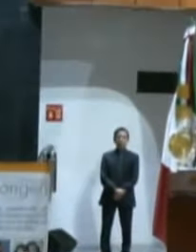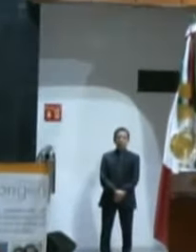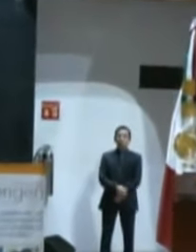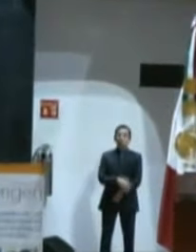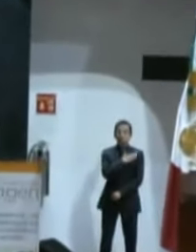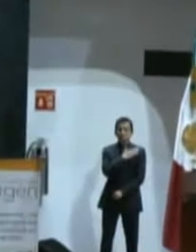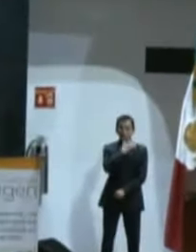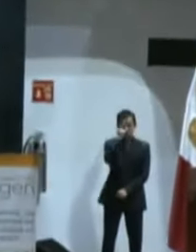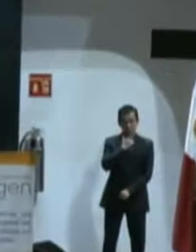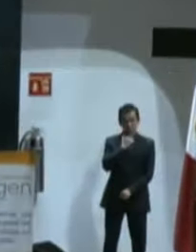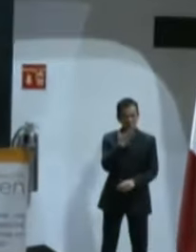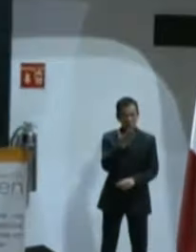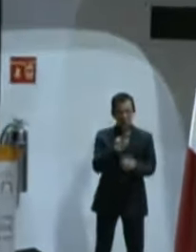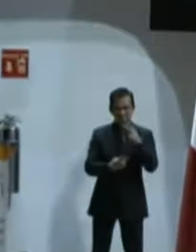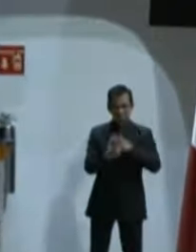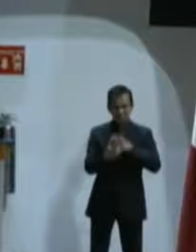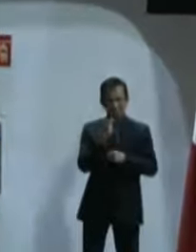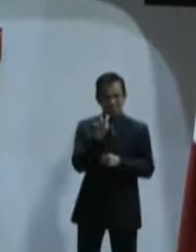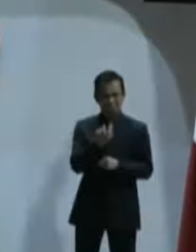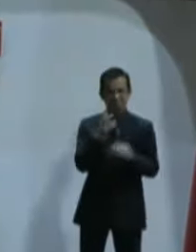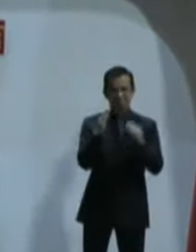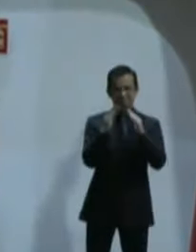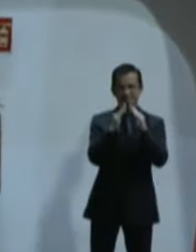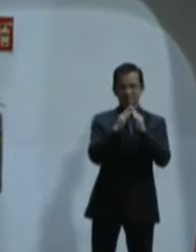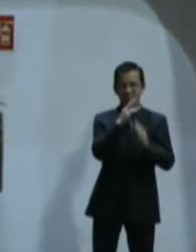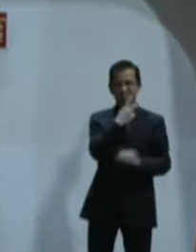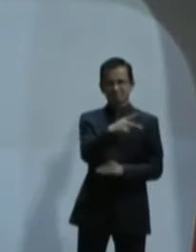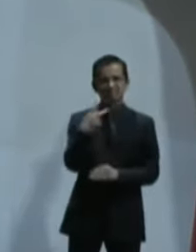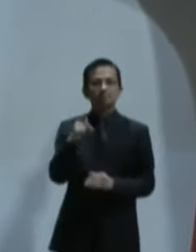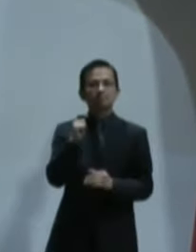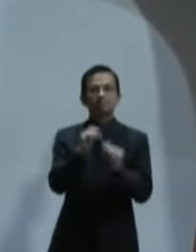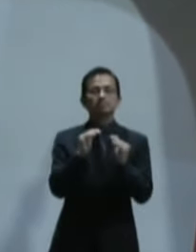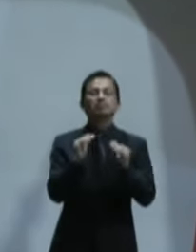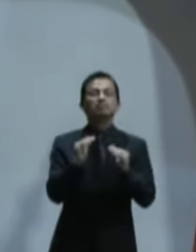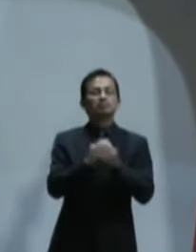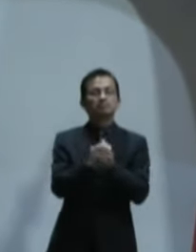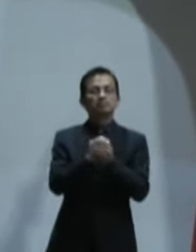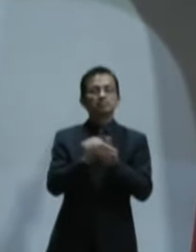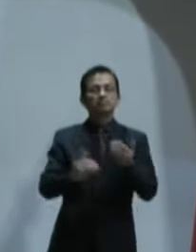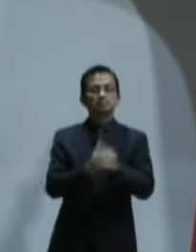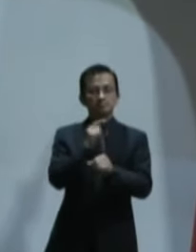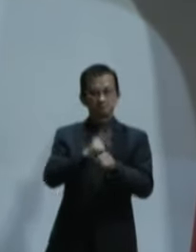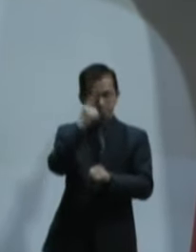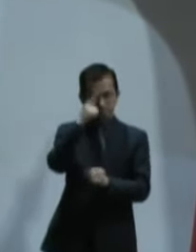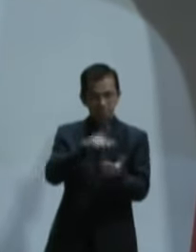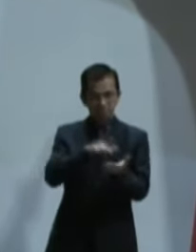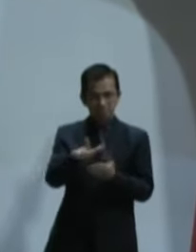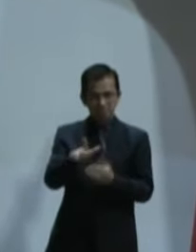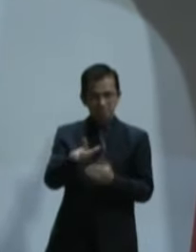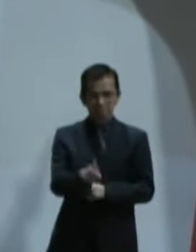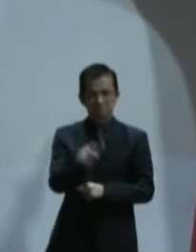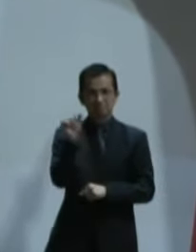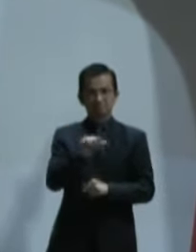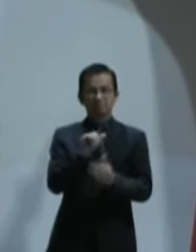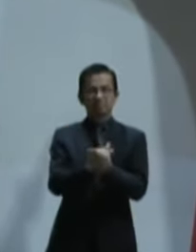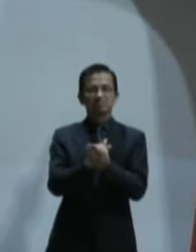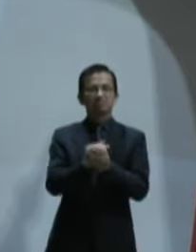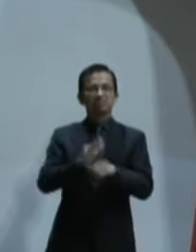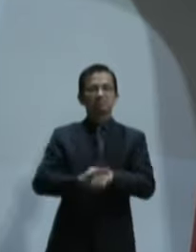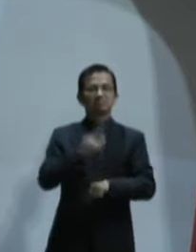muy buenas noches Bienvenidos a esta su casa la Lotería Nacional para la asistencia pública en su sorteo mayor